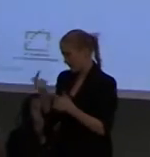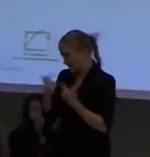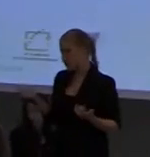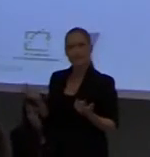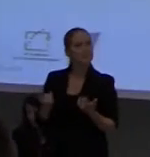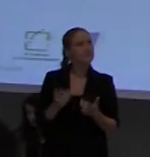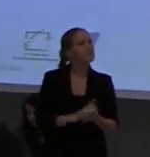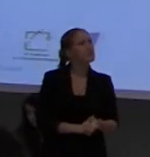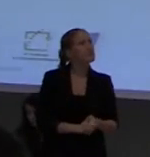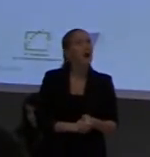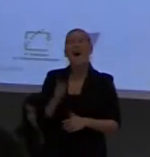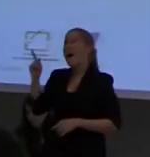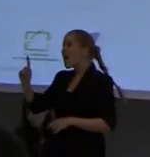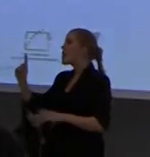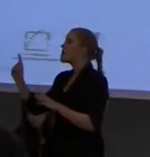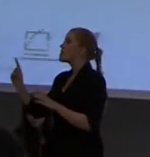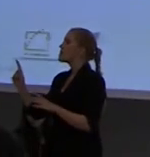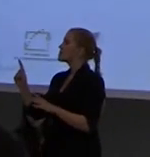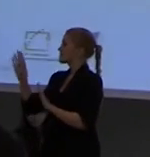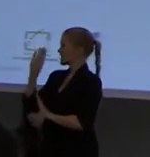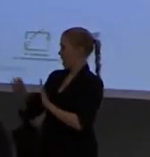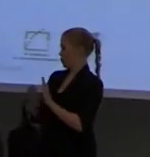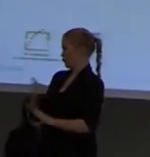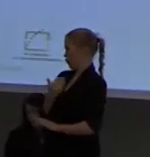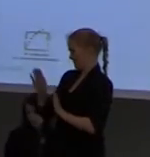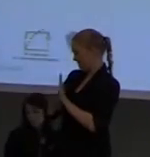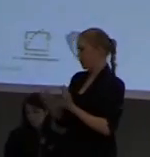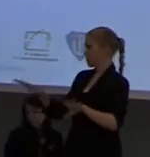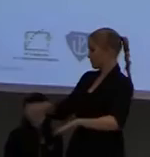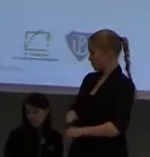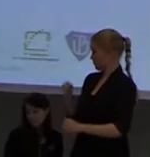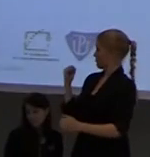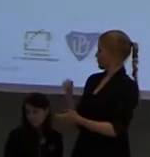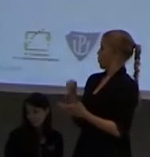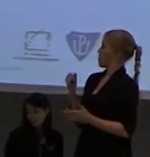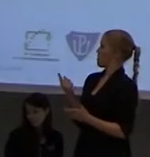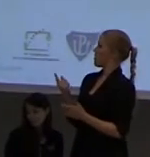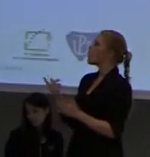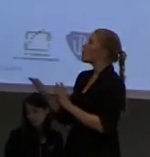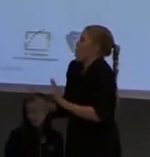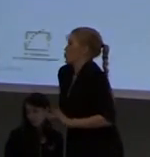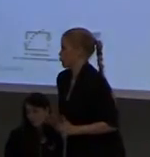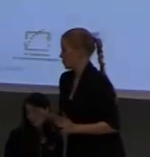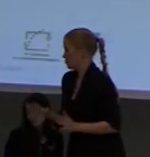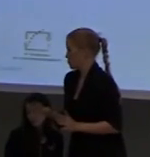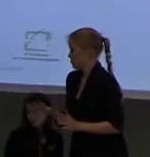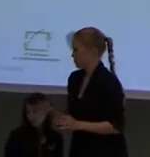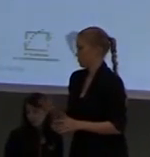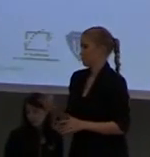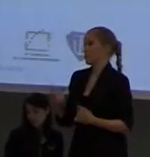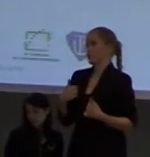Proč tedy vlastně ten zákon byl přijat? No, na to by asi měl odpovědět ten, kdo ho psal, tedy ministerstvo školství, ale my si řekněme,